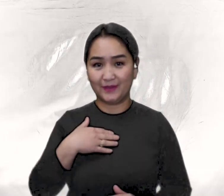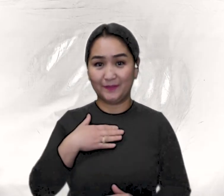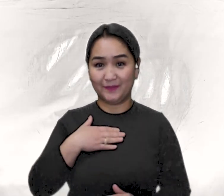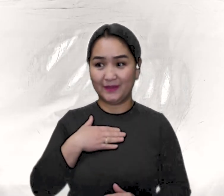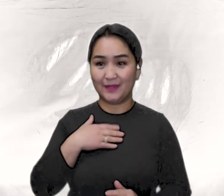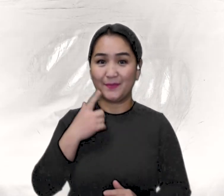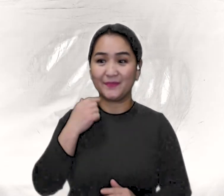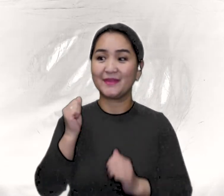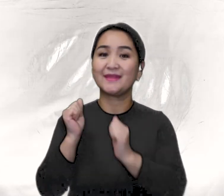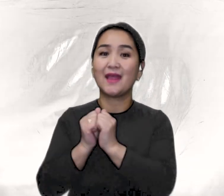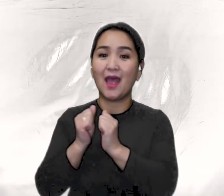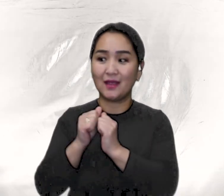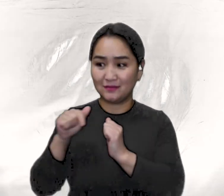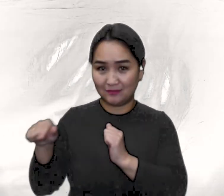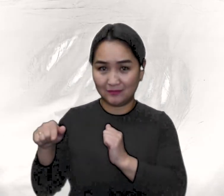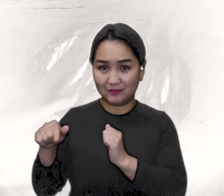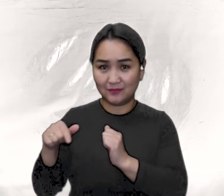чинь амар тавгуутсан шүү дээ. Аа.